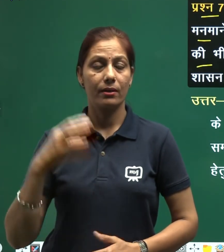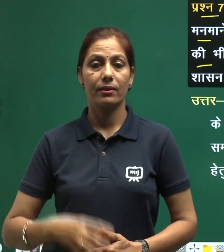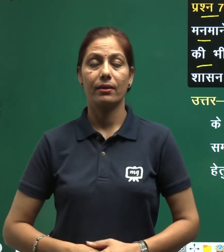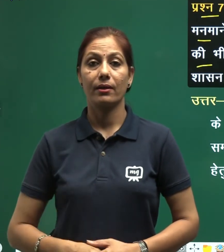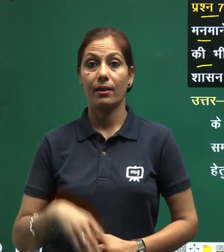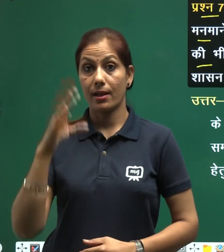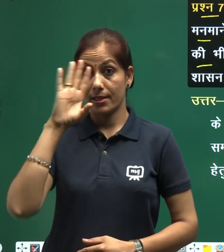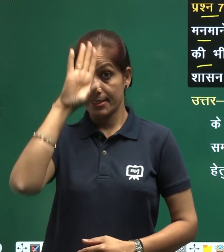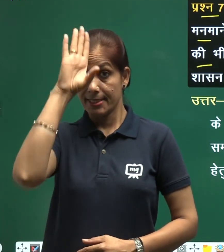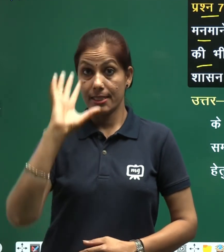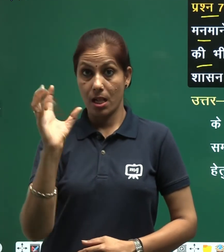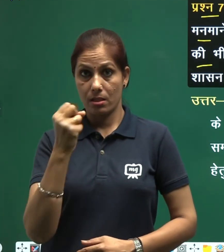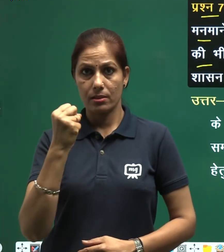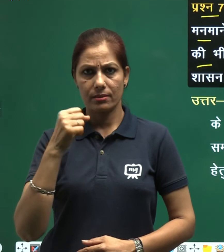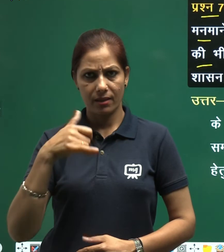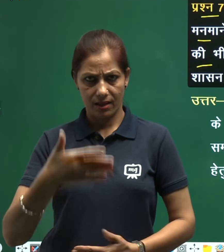शासन है?